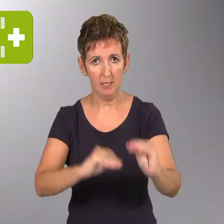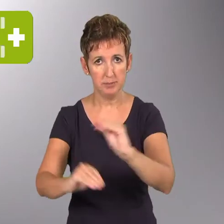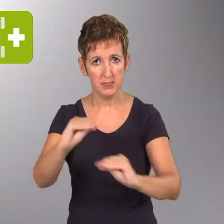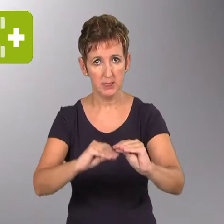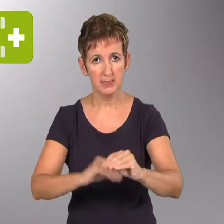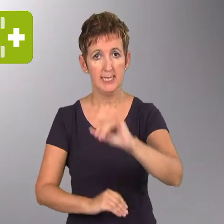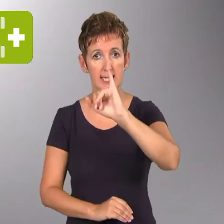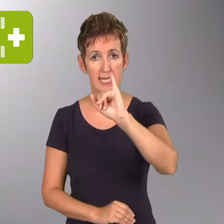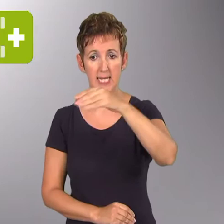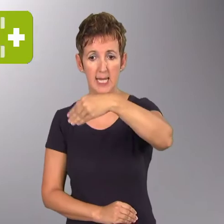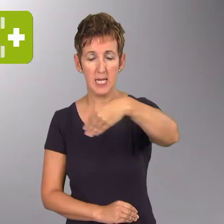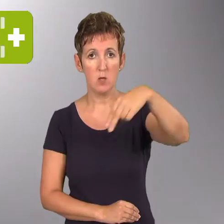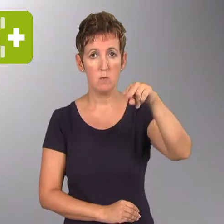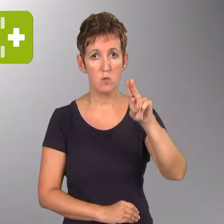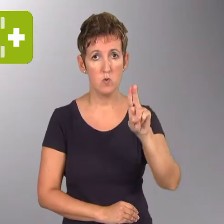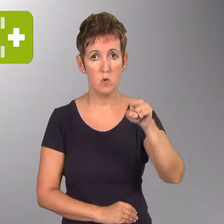ou suivant une thérapie immunosuppressive.